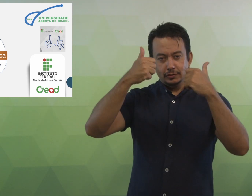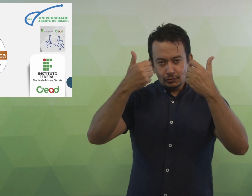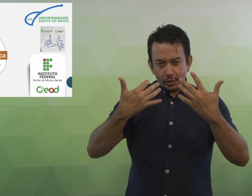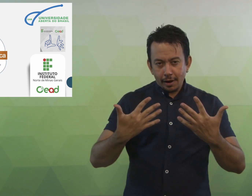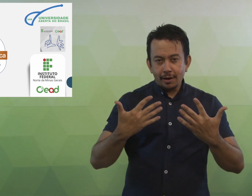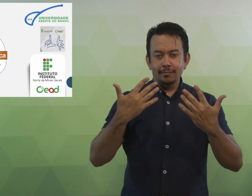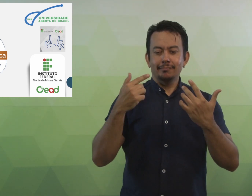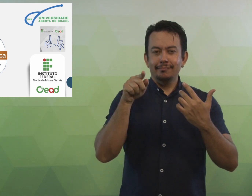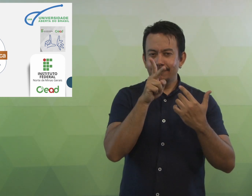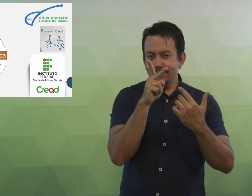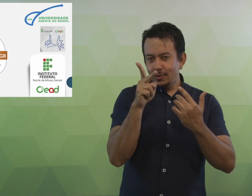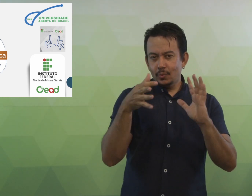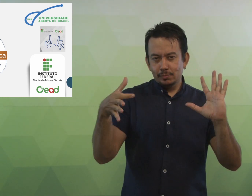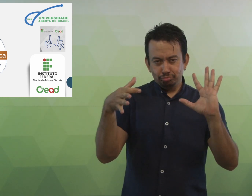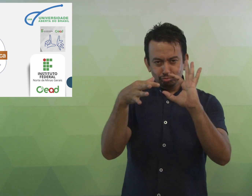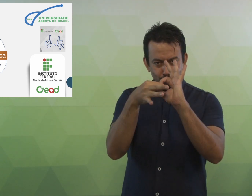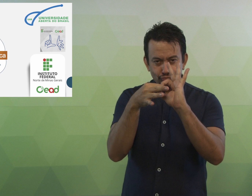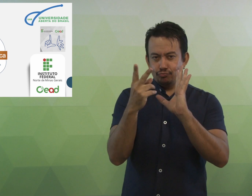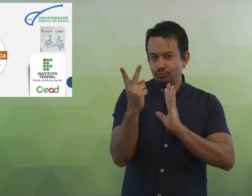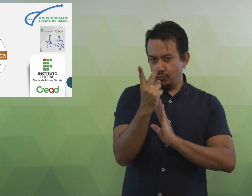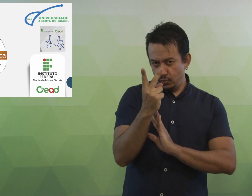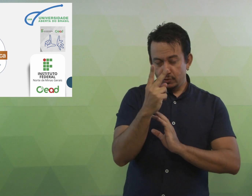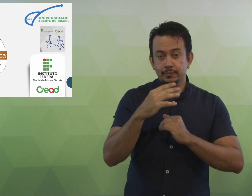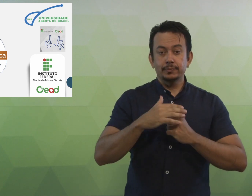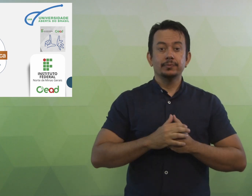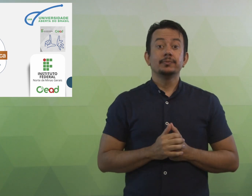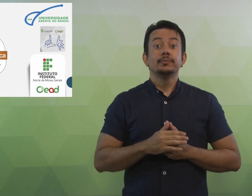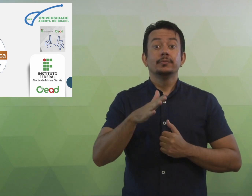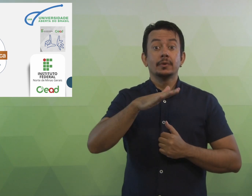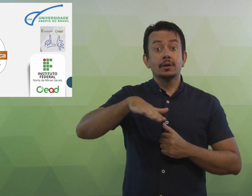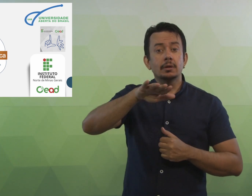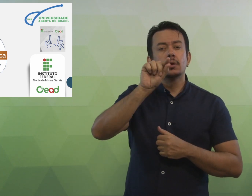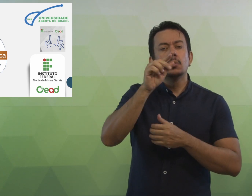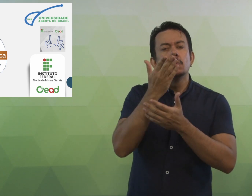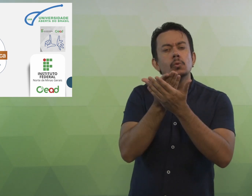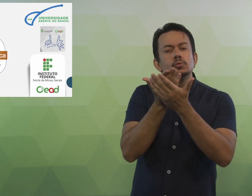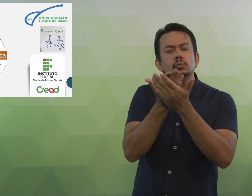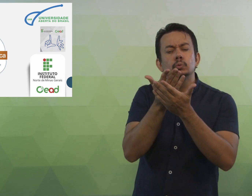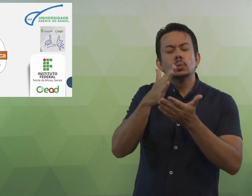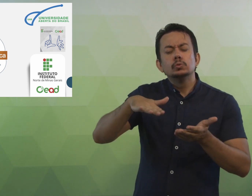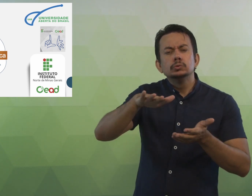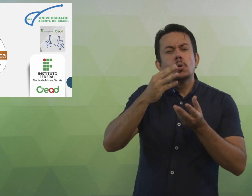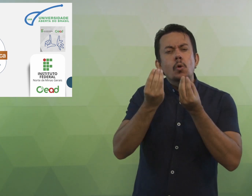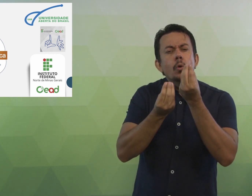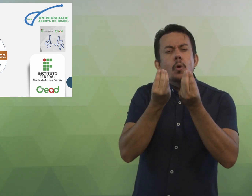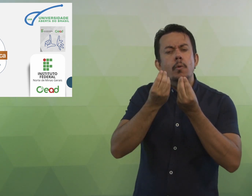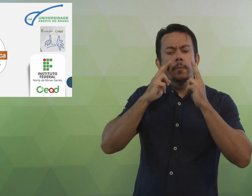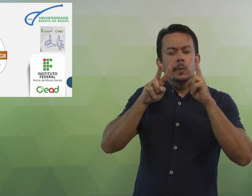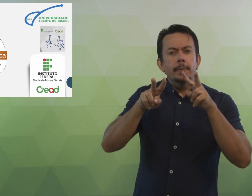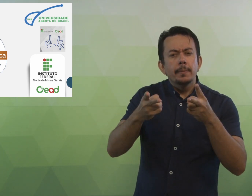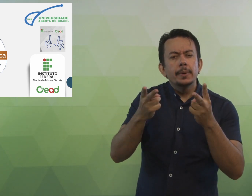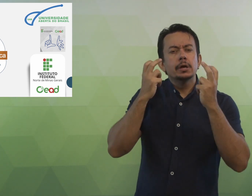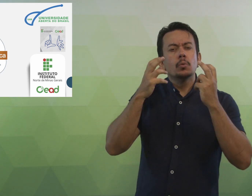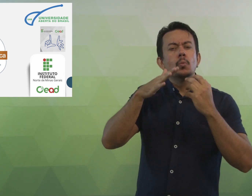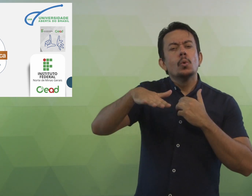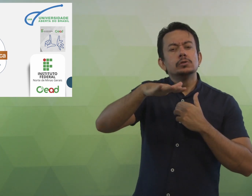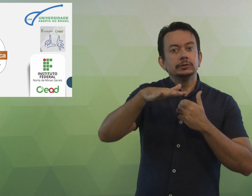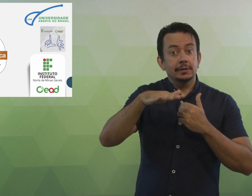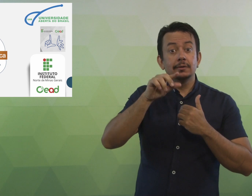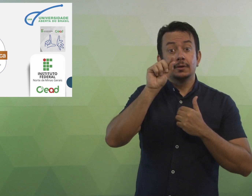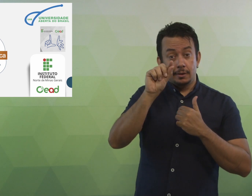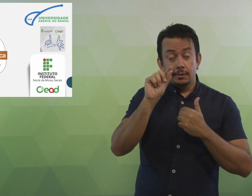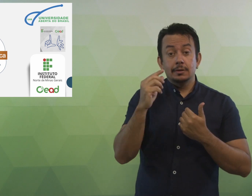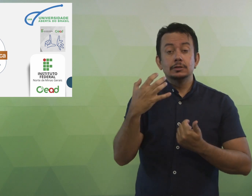Na unidade 1, eu já expliquei sobre a psicologia e sobre a linguística e a união desses dois termos.